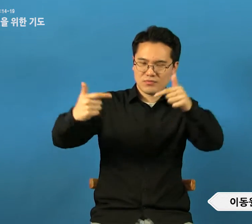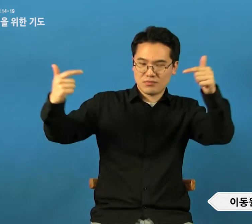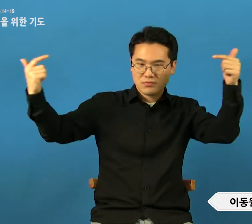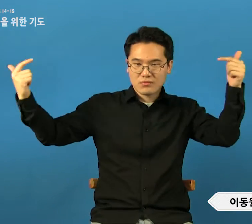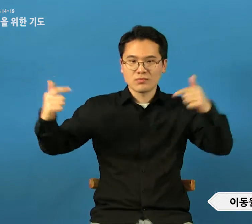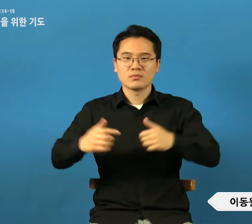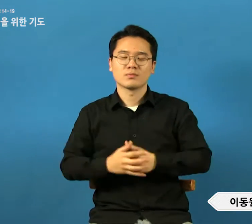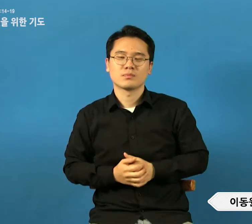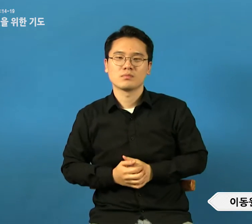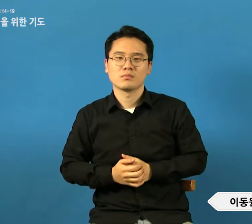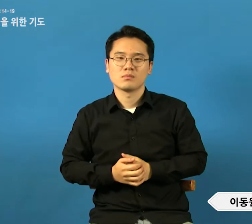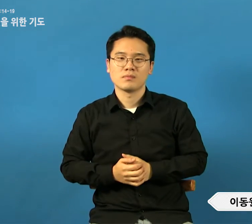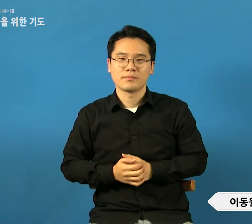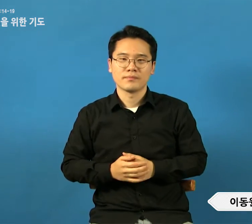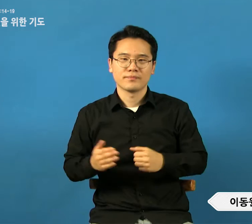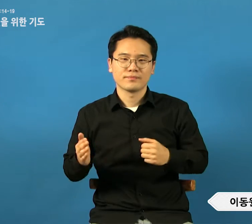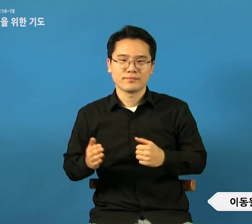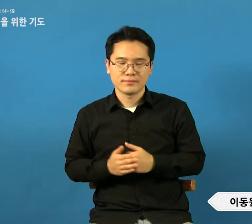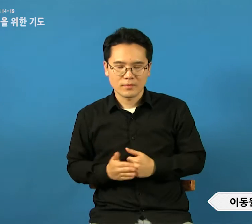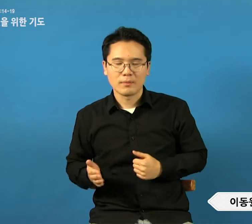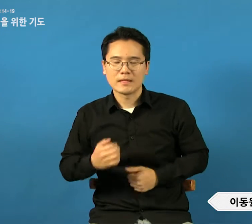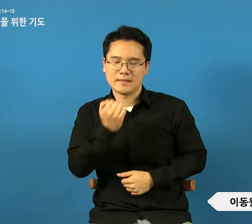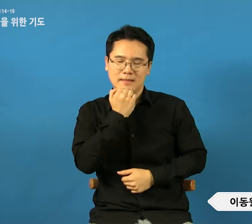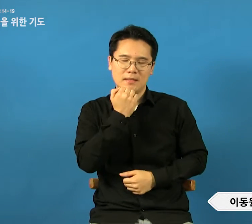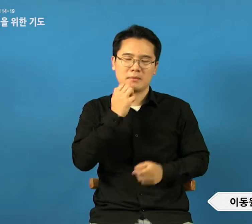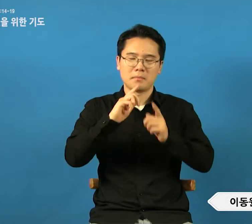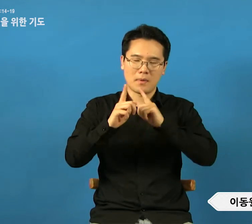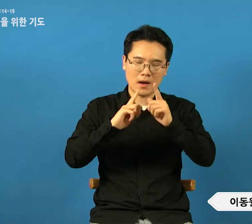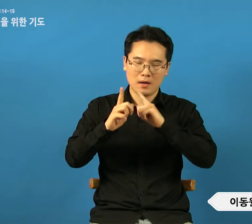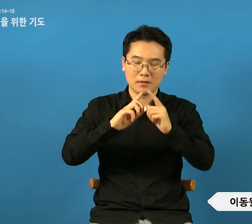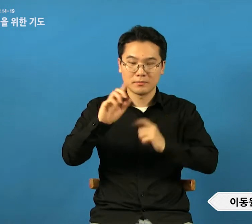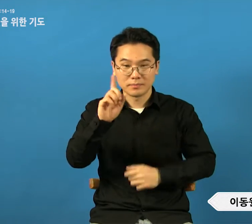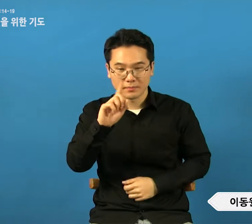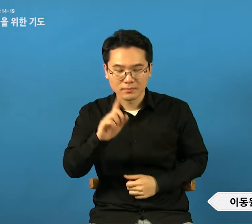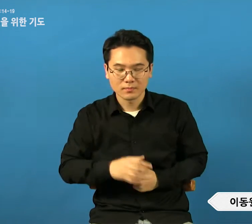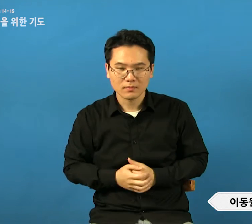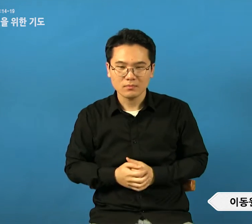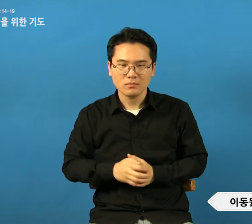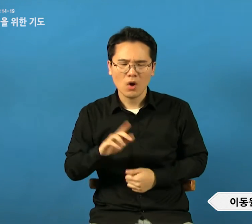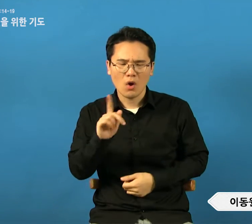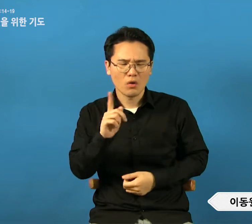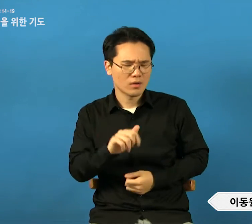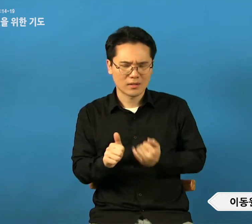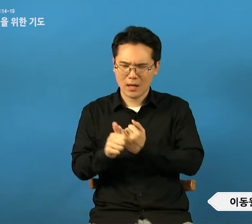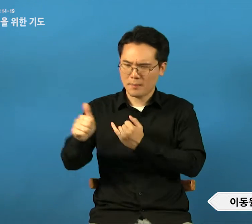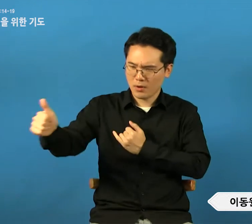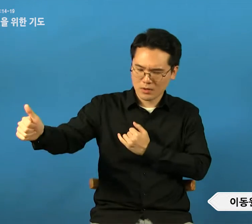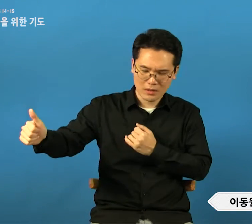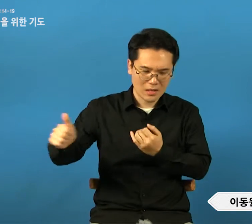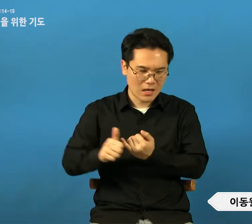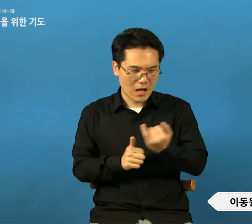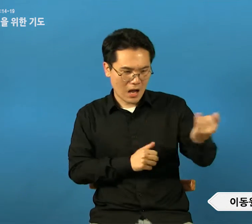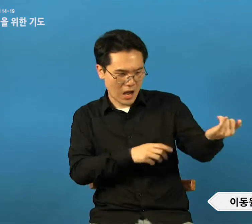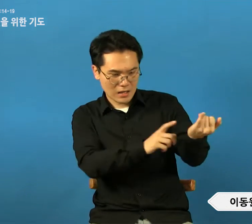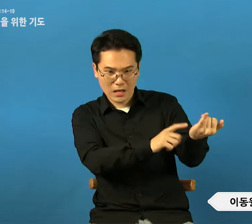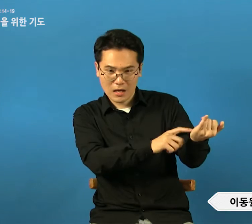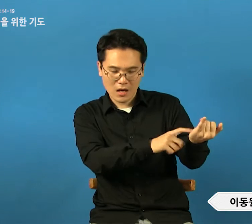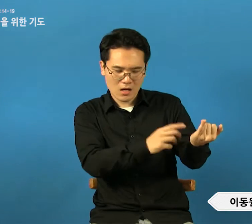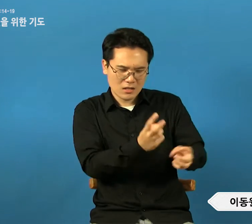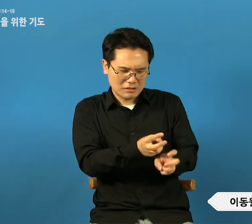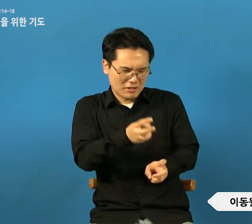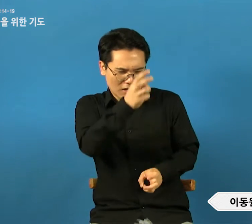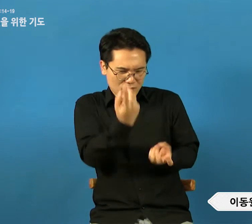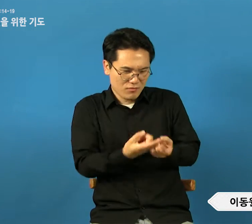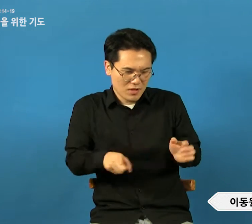그래서 이런 유머까지 돌아다니고 있더라고요. 어떤 남편이 자기 아내가 다이어트를 위해서 매일 승마를 하고 있다고